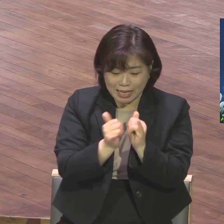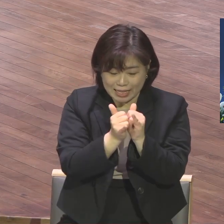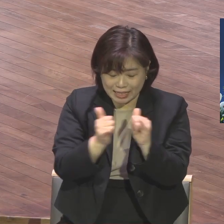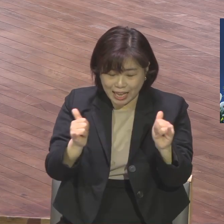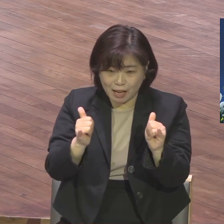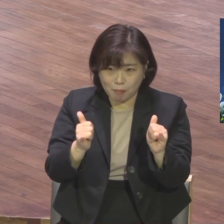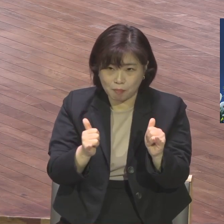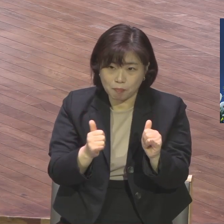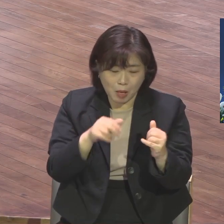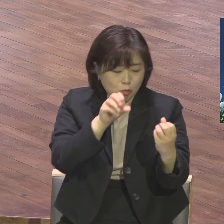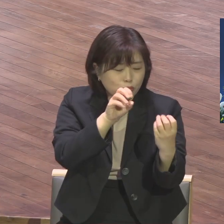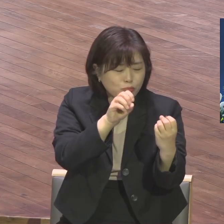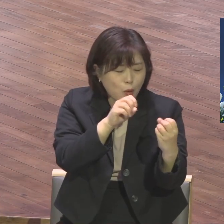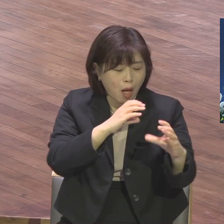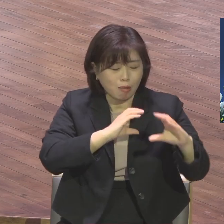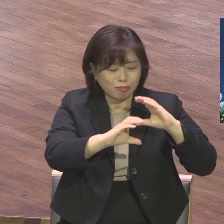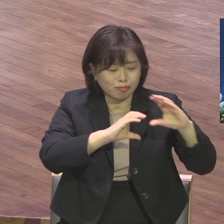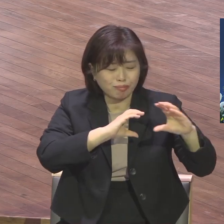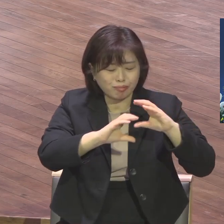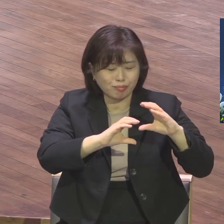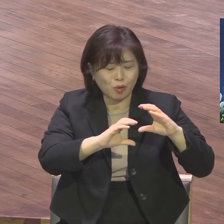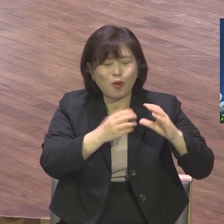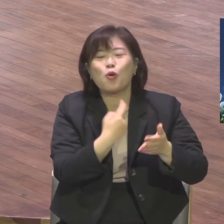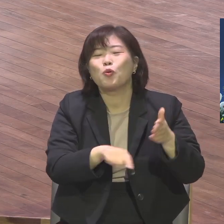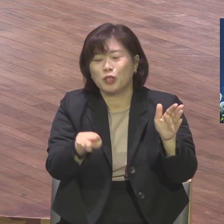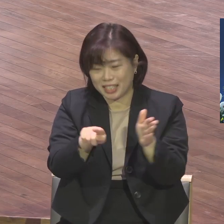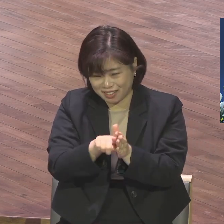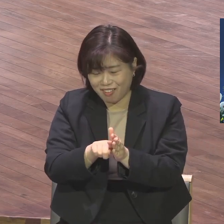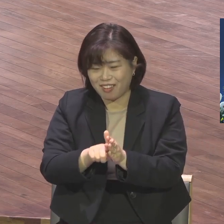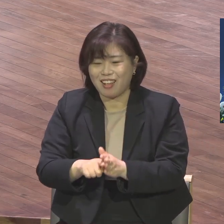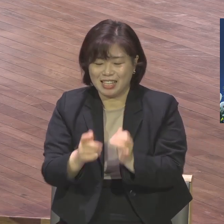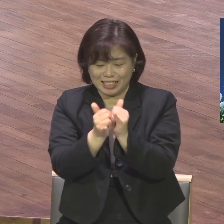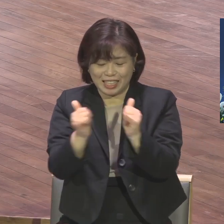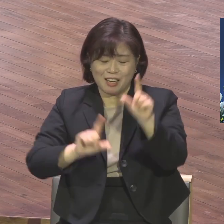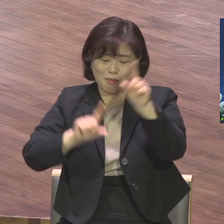사람이 돼야 돼요. 개미 구원하려면 개미 돼야 돼요.